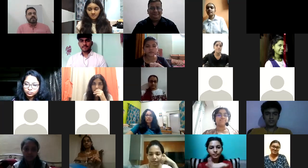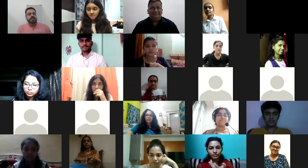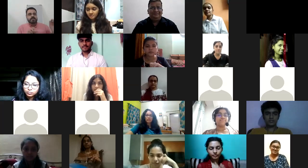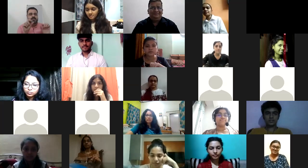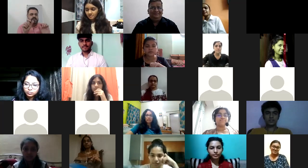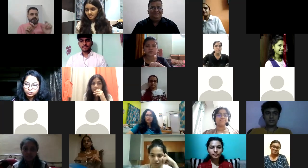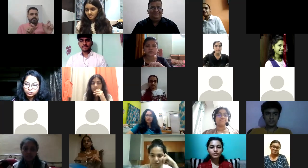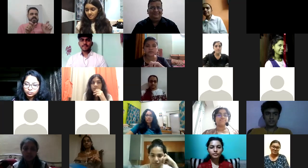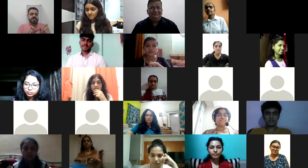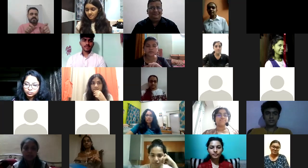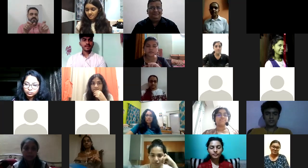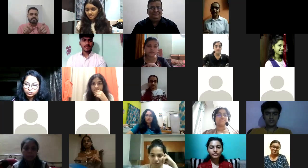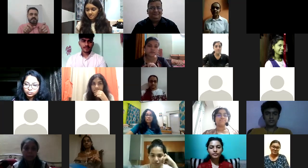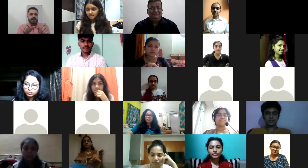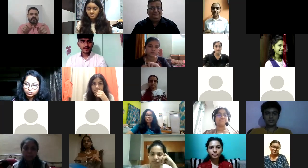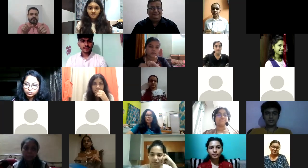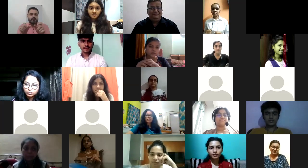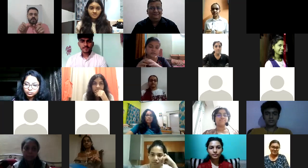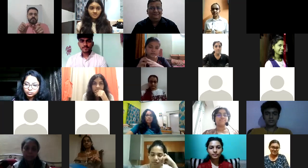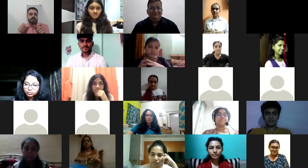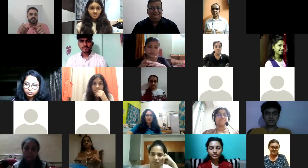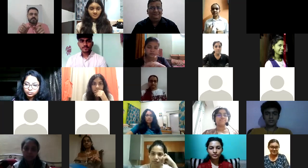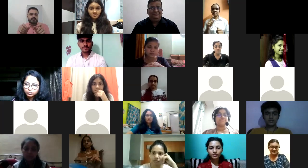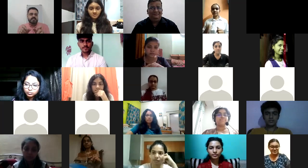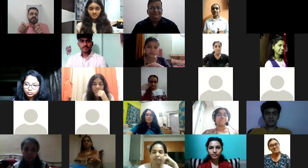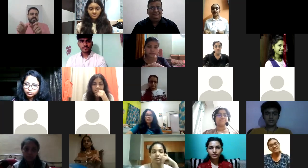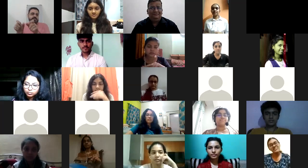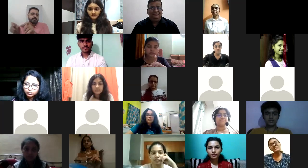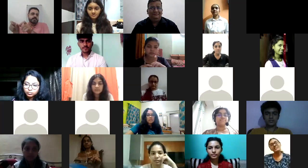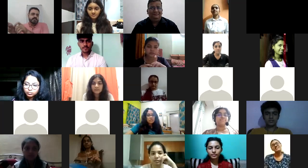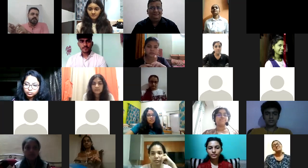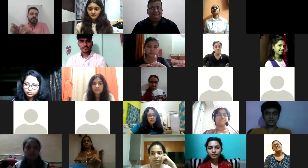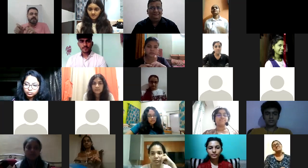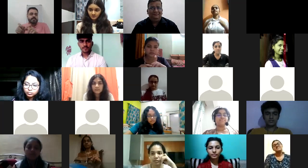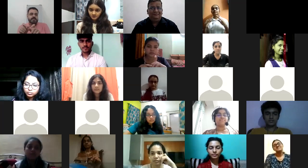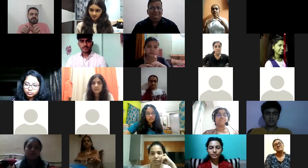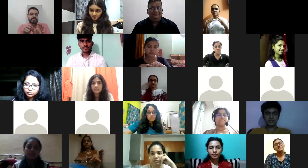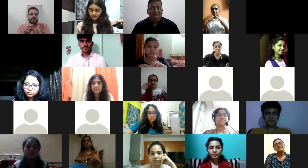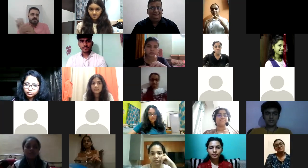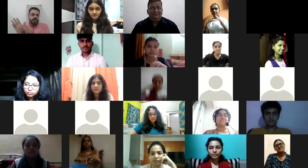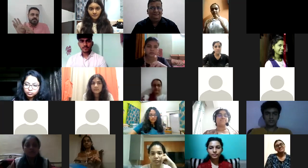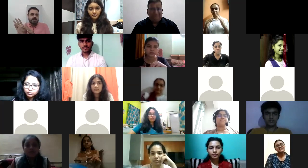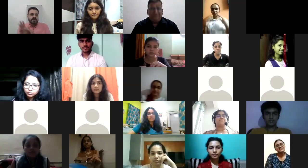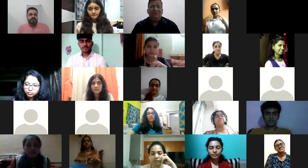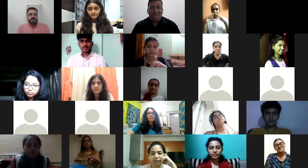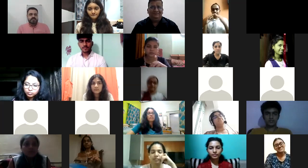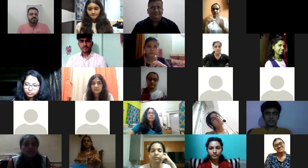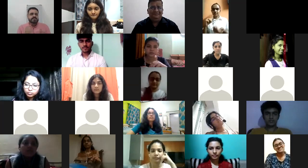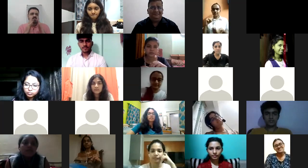you know, prepositions, and then all those conjunctions, prepositions, all the grammar is tossed out. घर